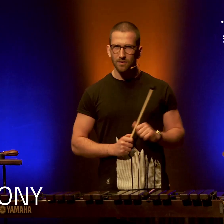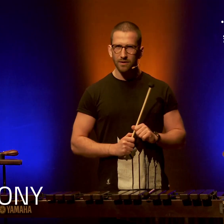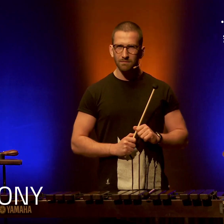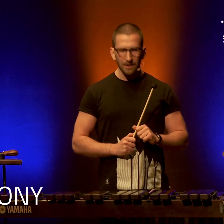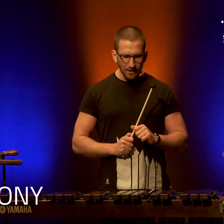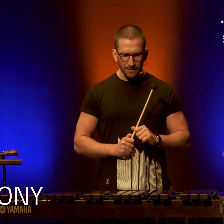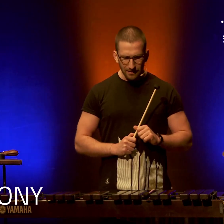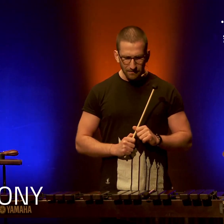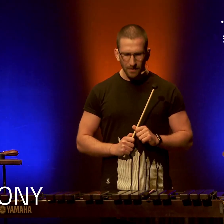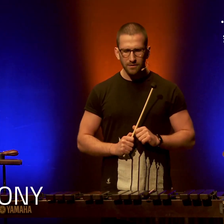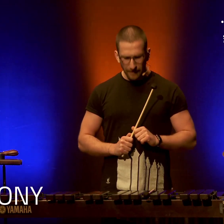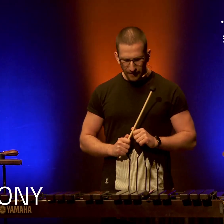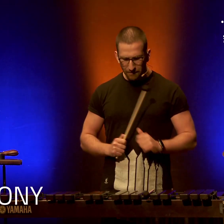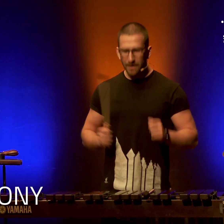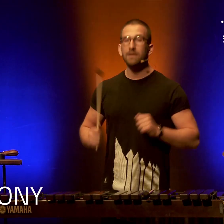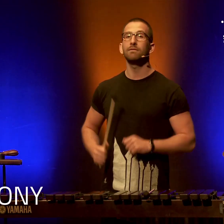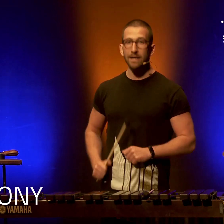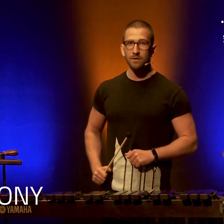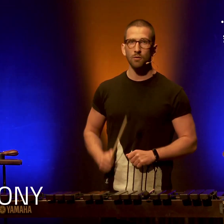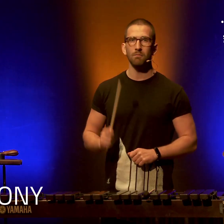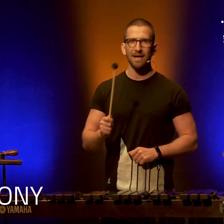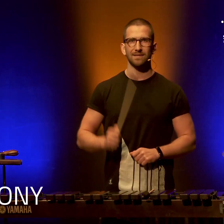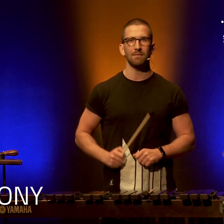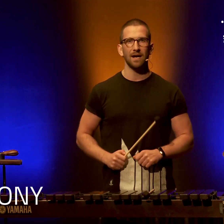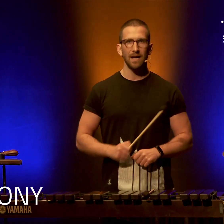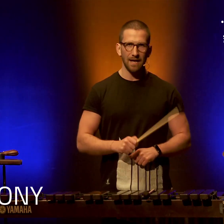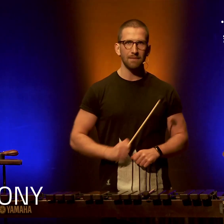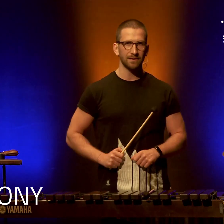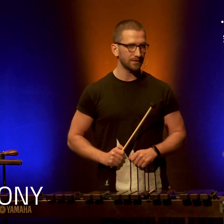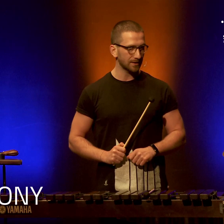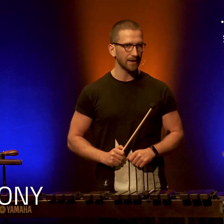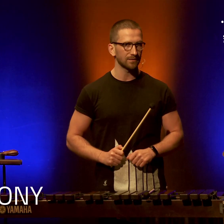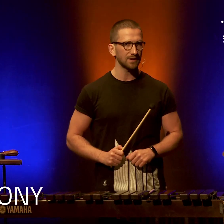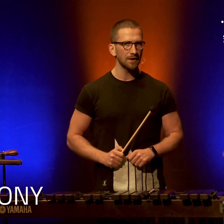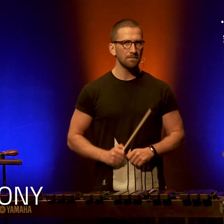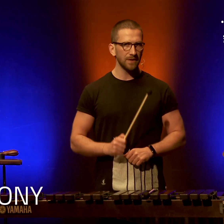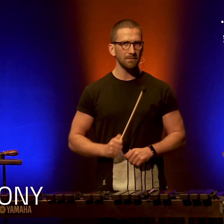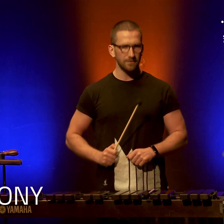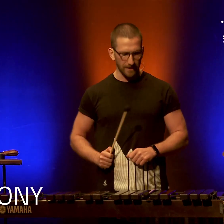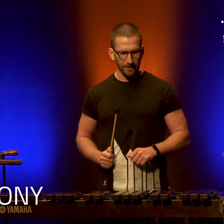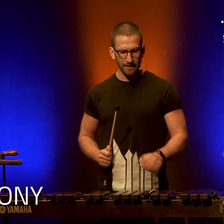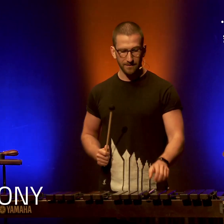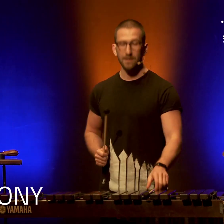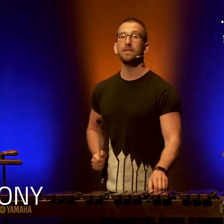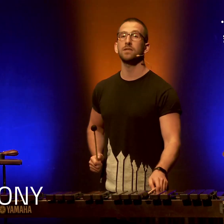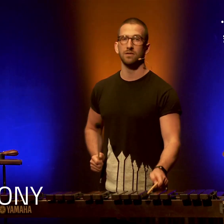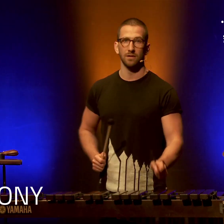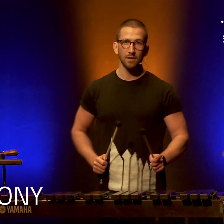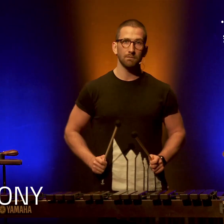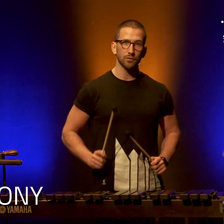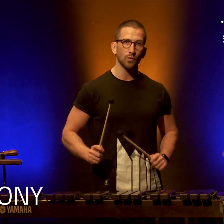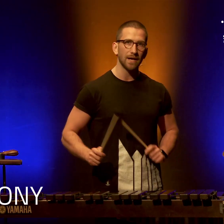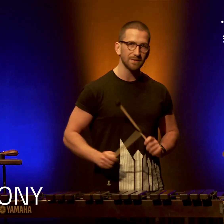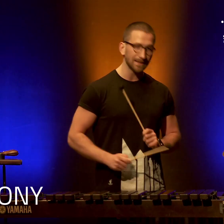z wysokim i niskim dźwiękiem. Im większą masę ma element drgający, tym dźwięk jest